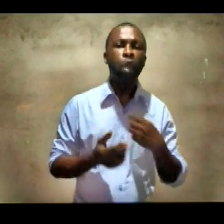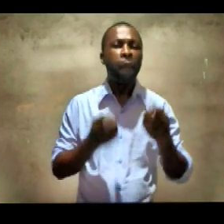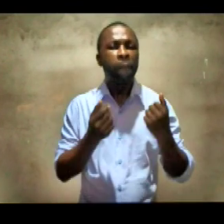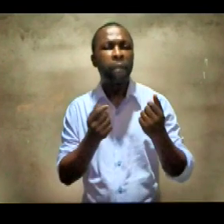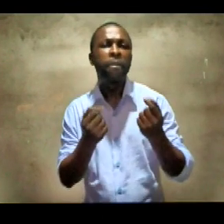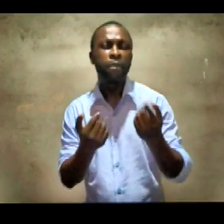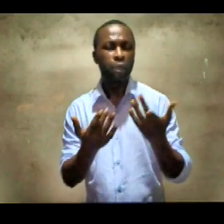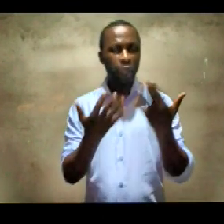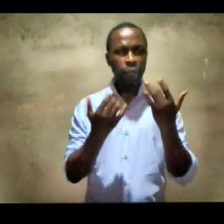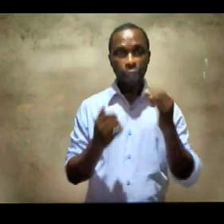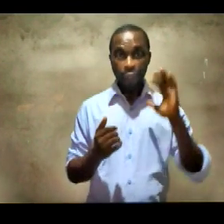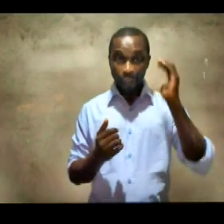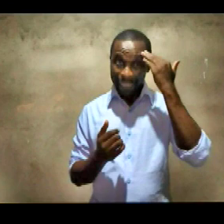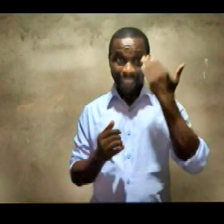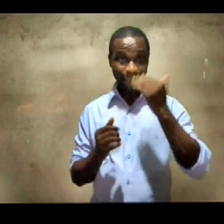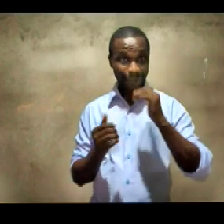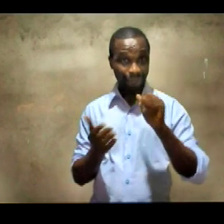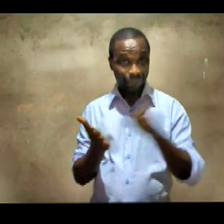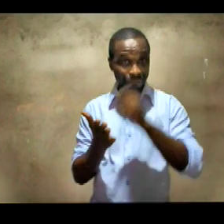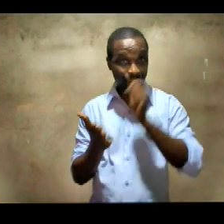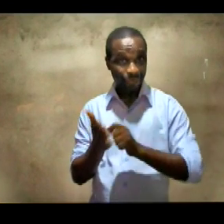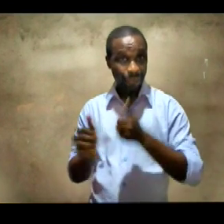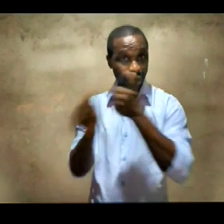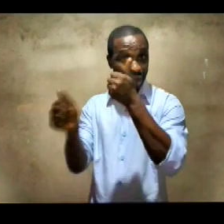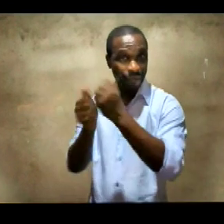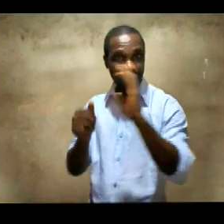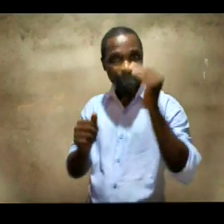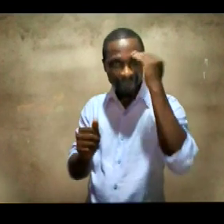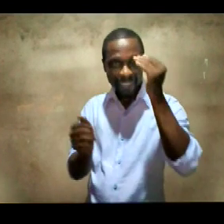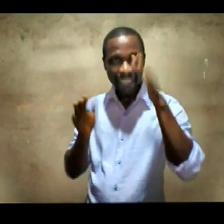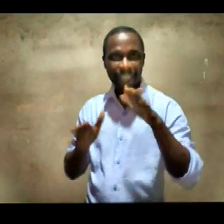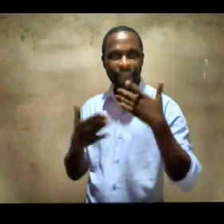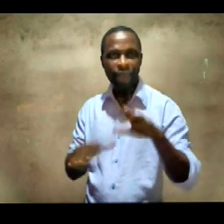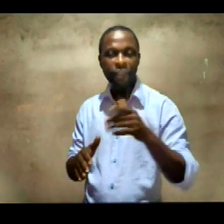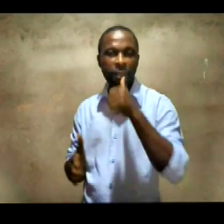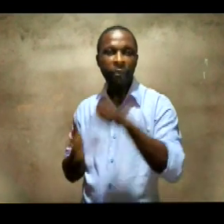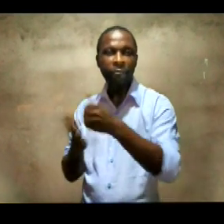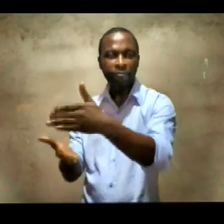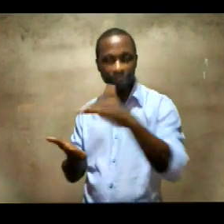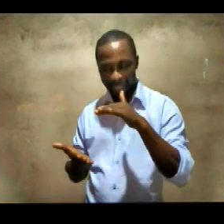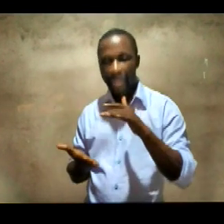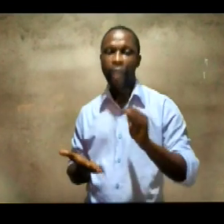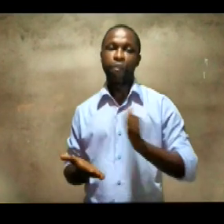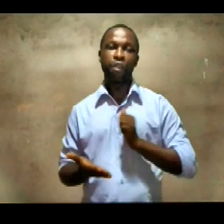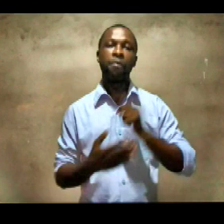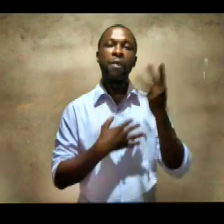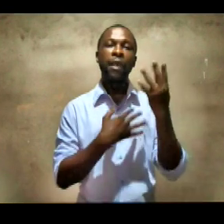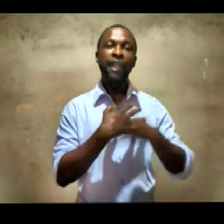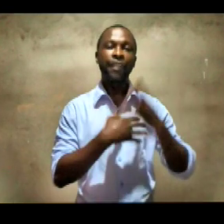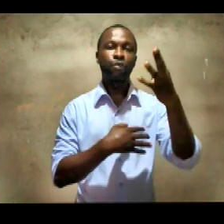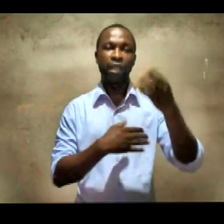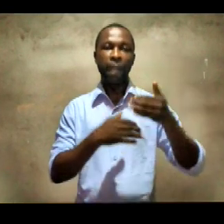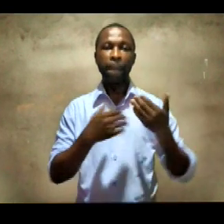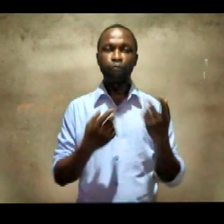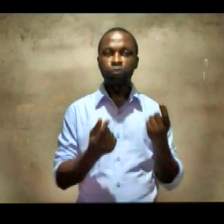mois. Et ensuite, disons, avoir l'ordre de service de démarrer dans 3 à 4 mois maximum. Les Italiens